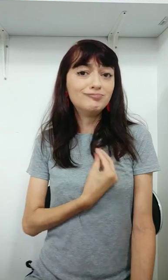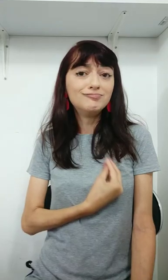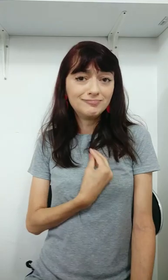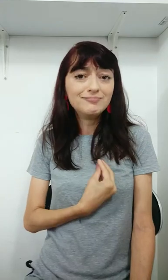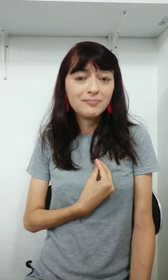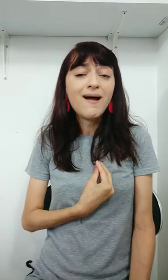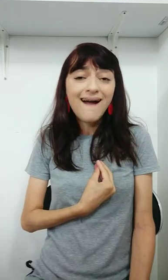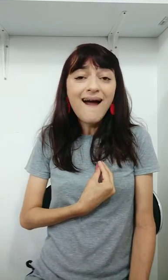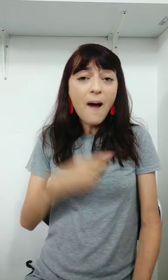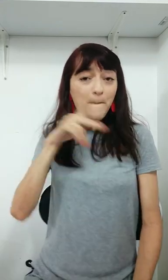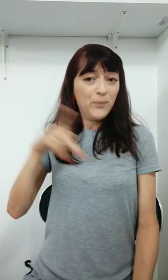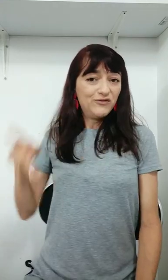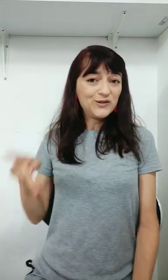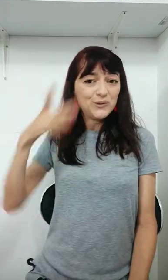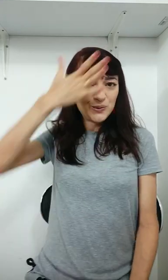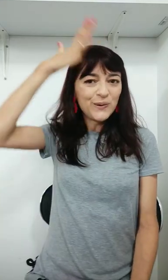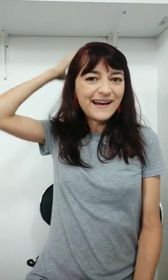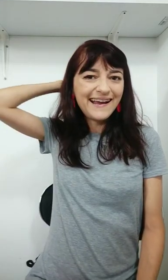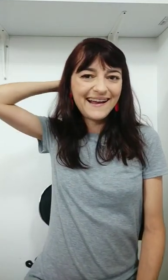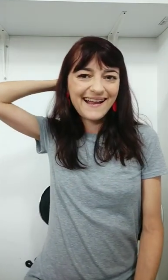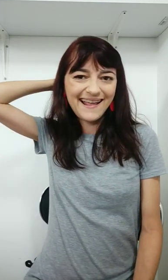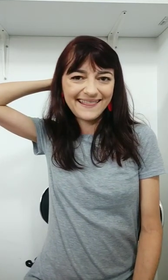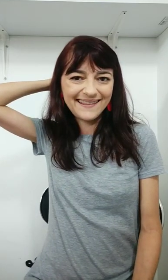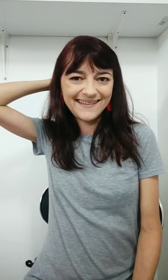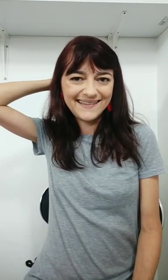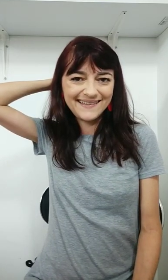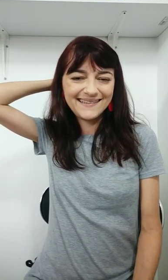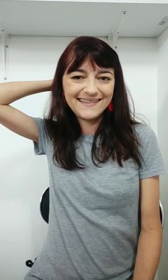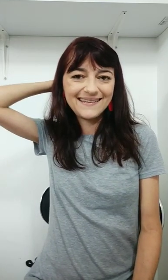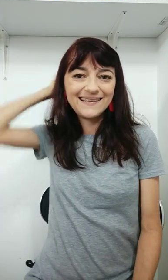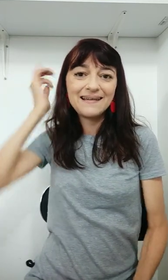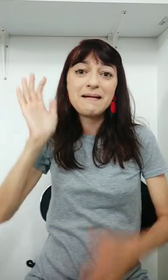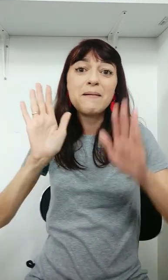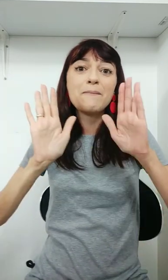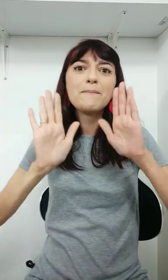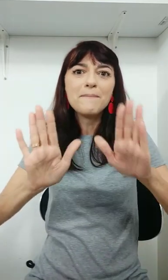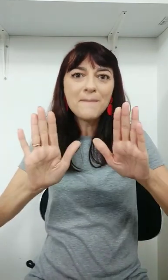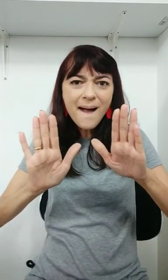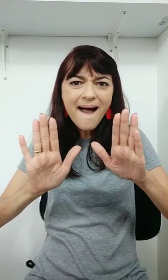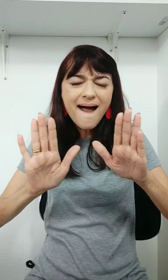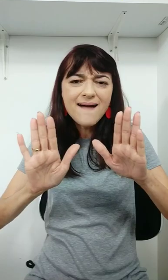disposta, sempre estou aqui disponível como professora, não é verdade? Eu estou aqui para ensinar vocês.